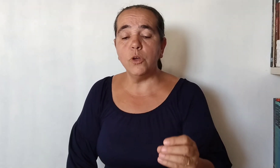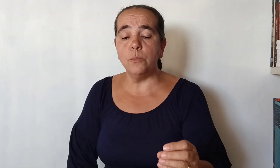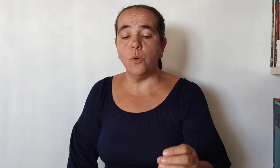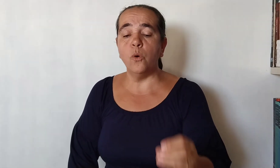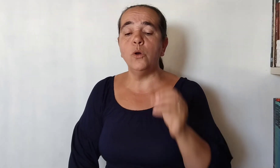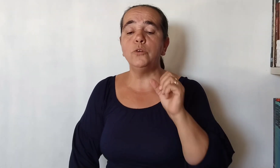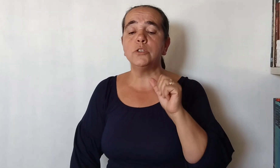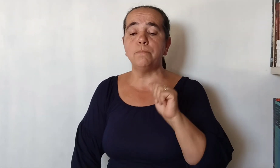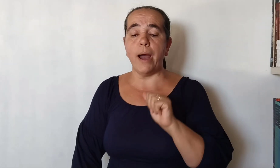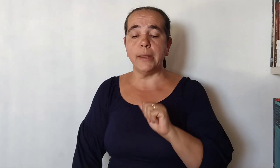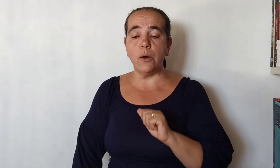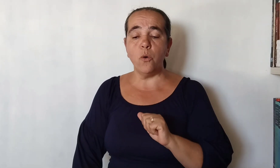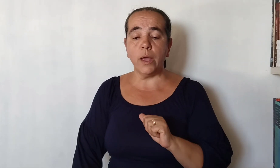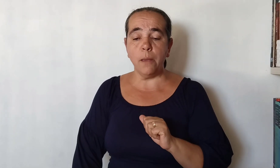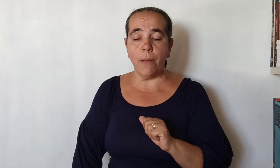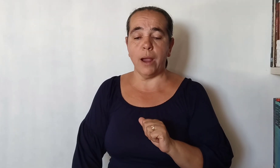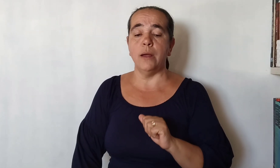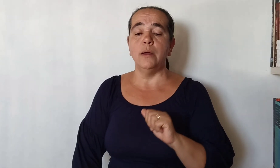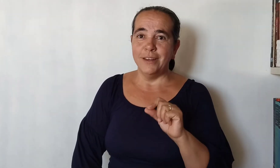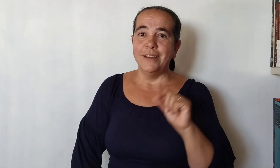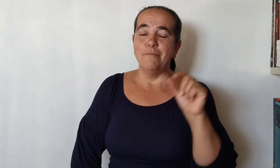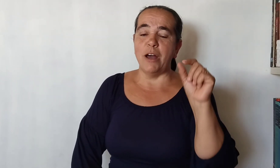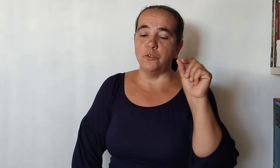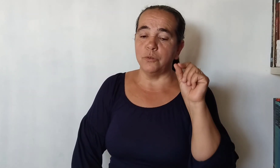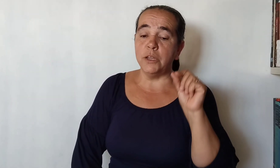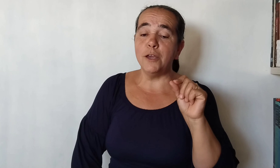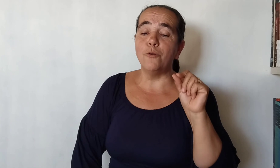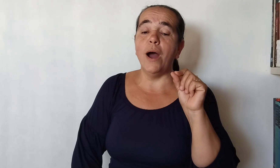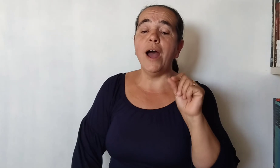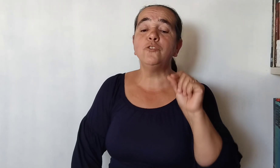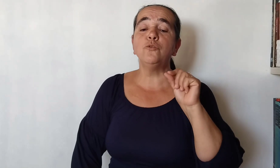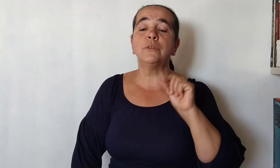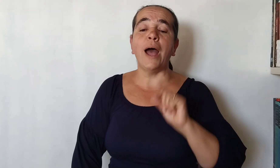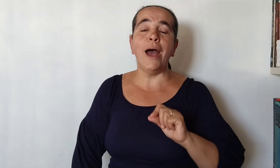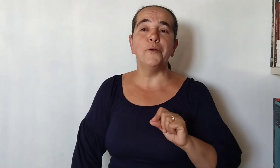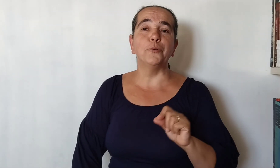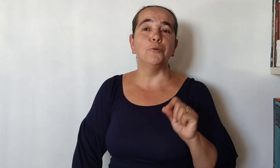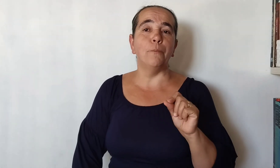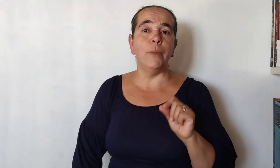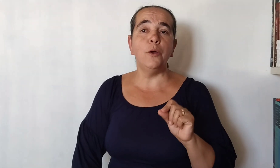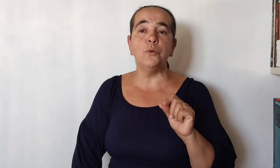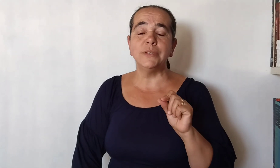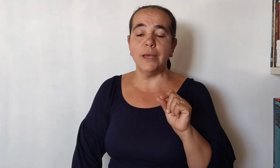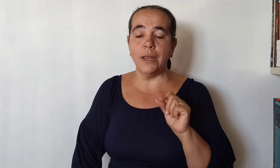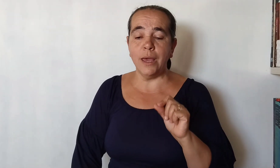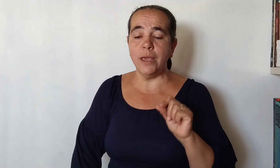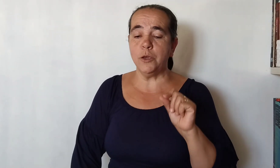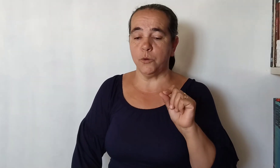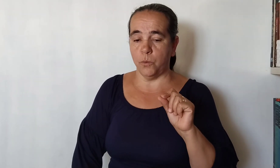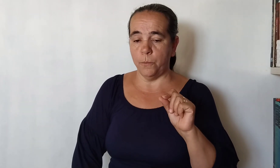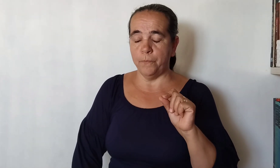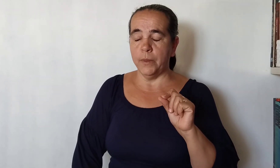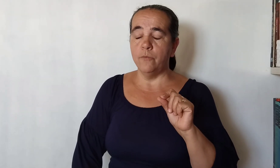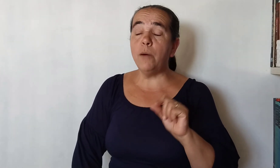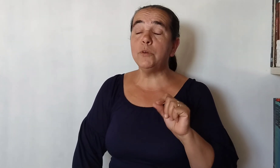em molhos para o queimar. Mas o trigo, ajuntai-o no meu celeiro. Vamos